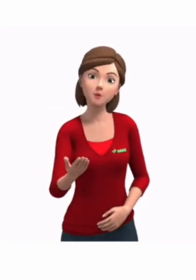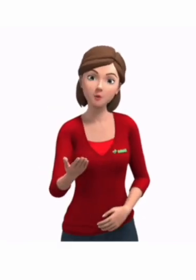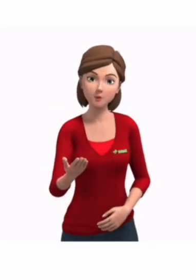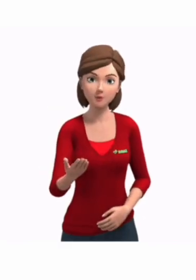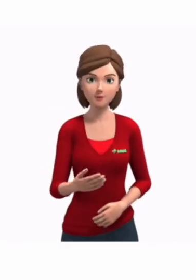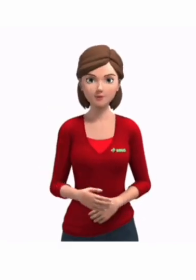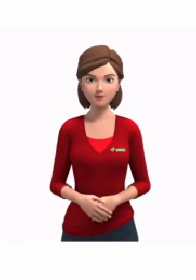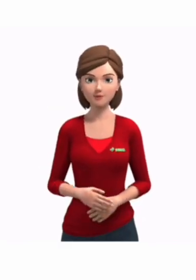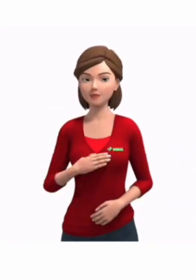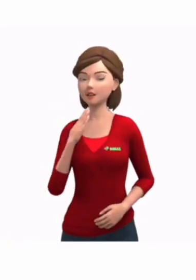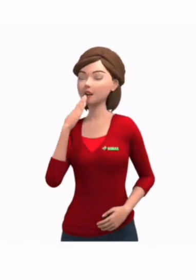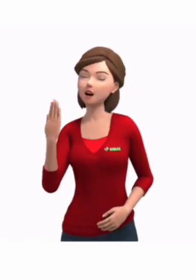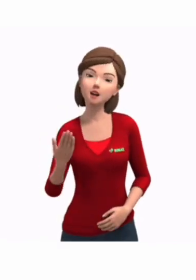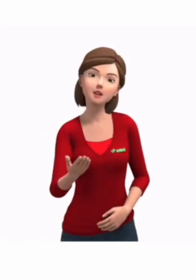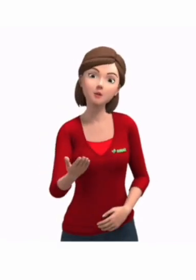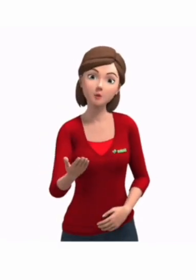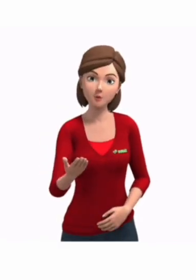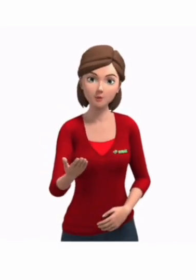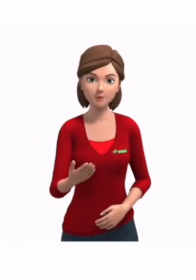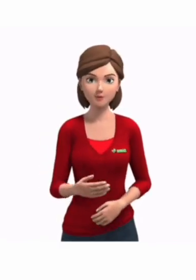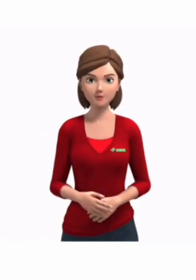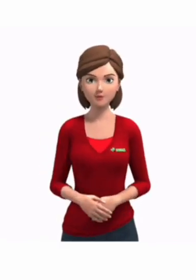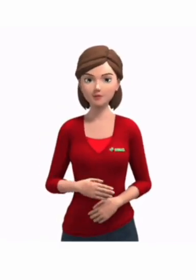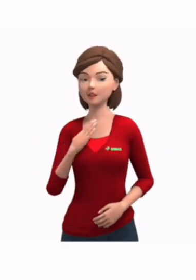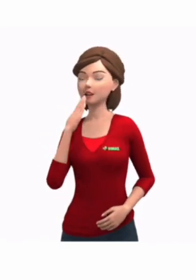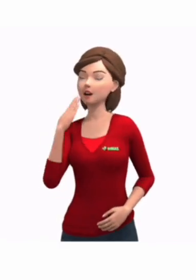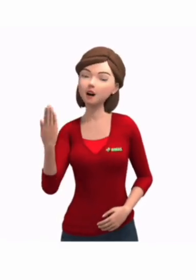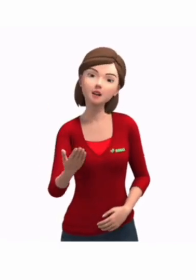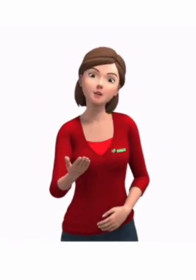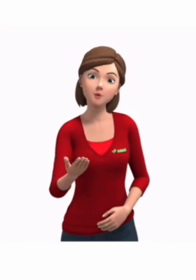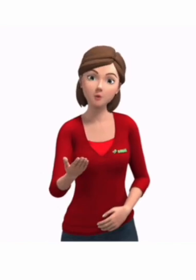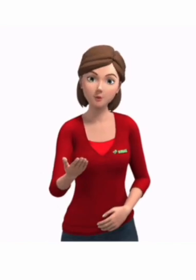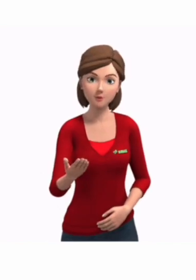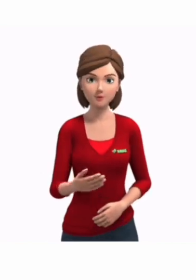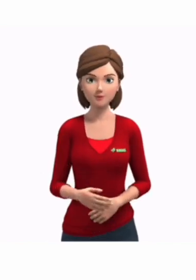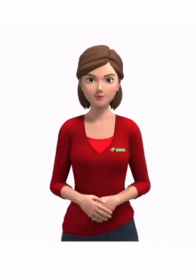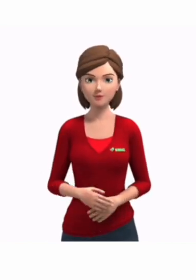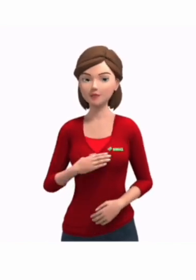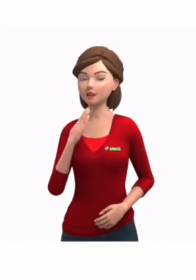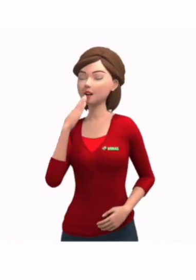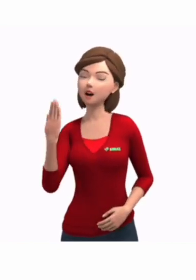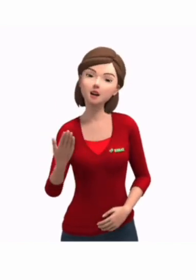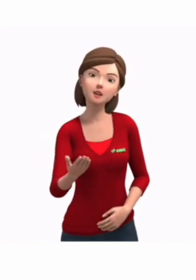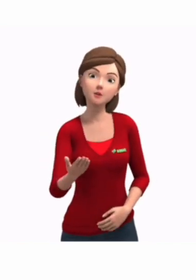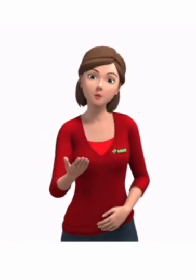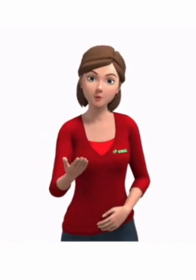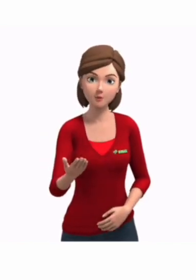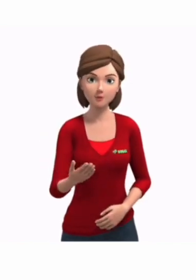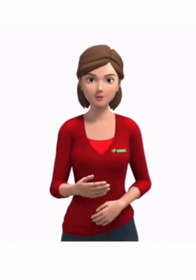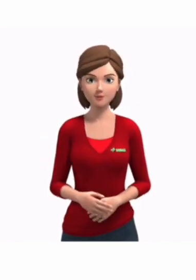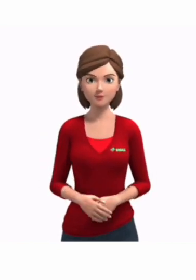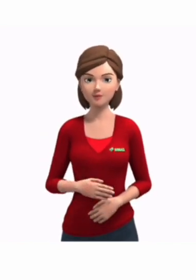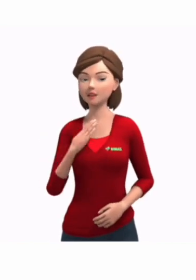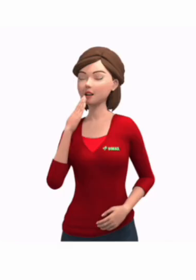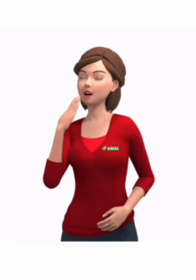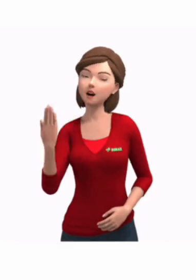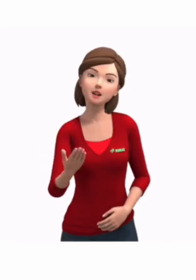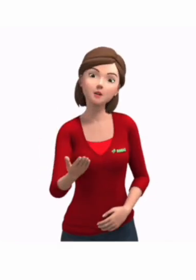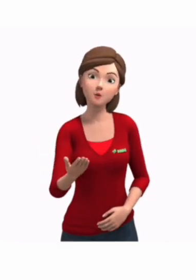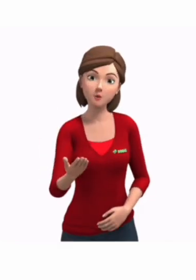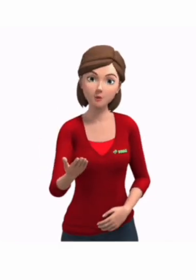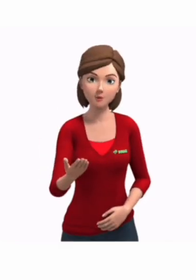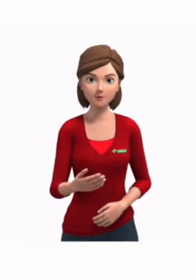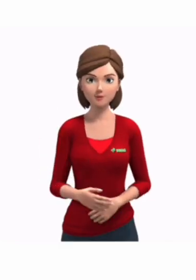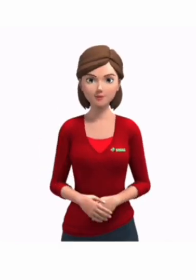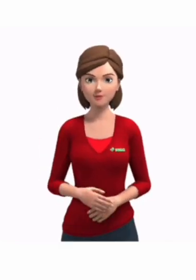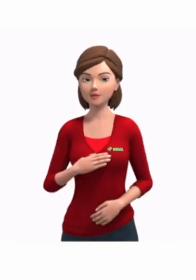cliché, comme quoi les personnes autistes, c'est des matheux et c'est des geeks, mais ça